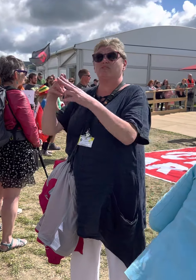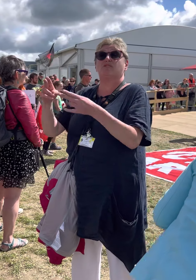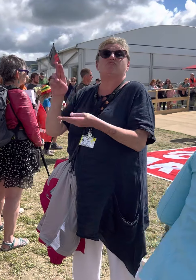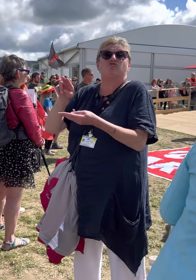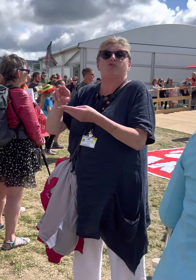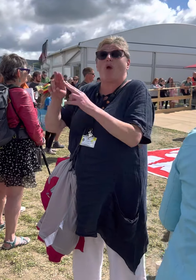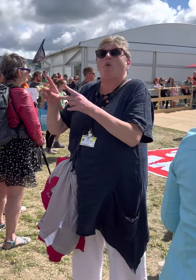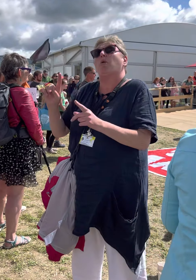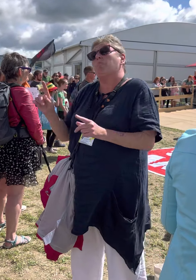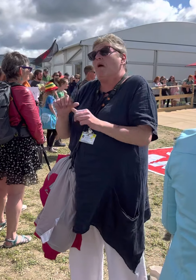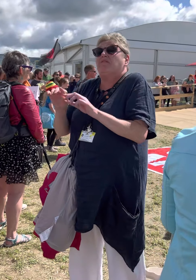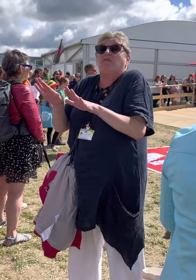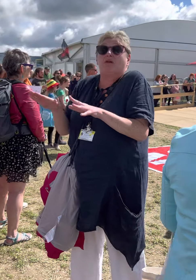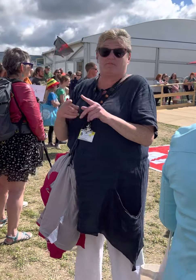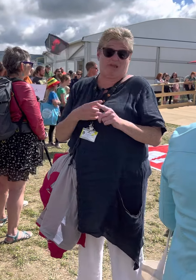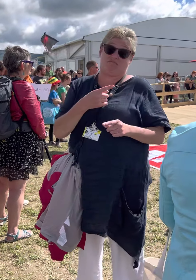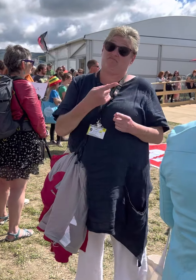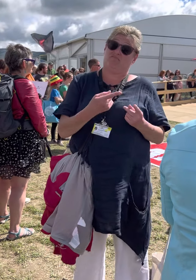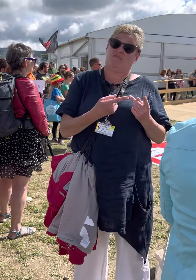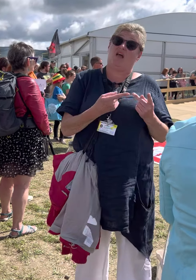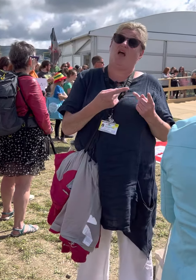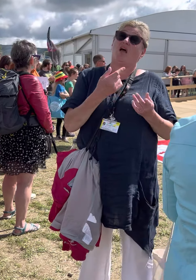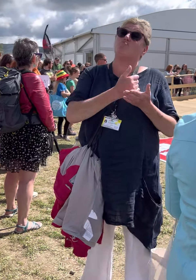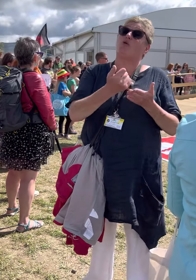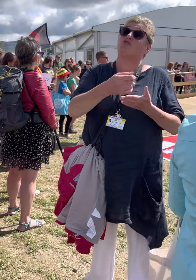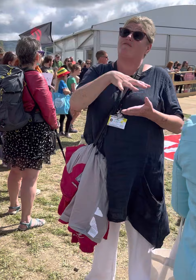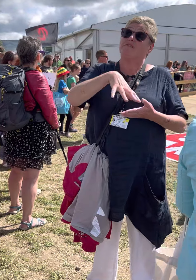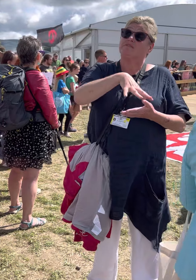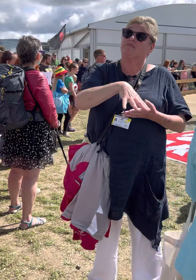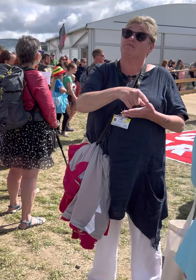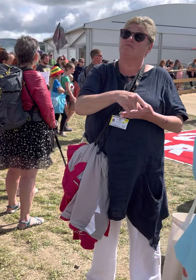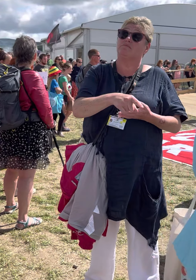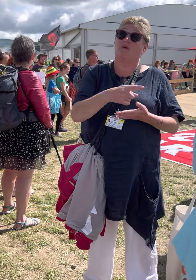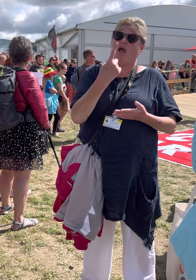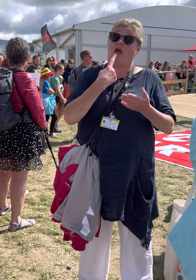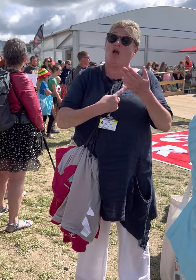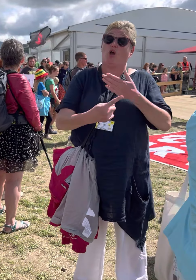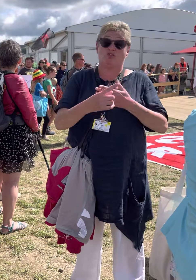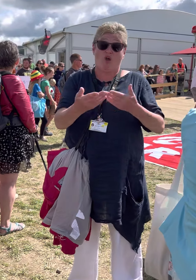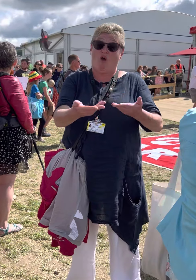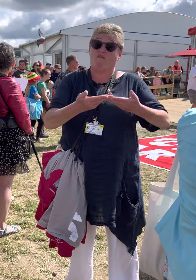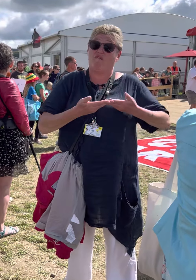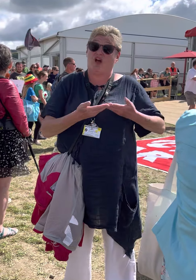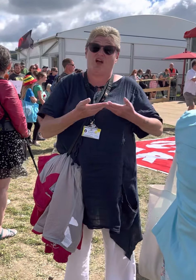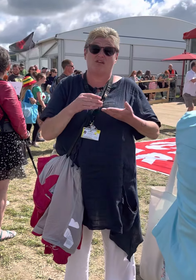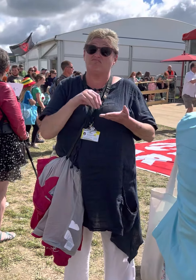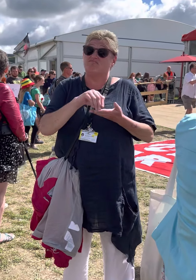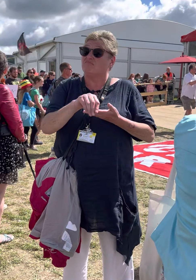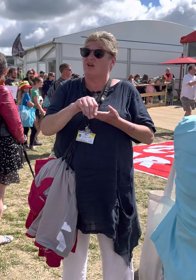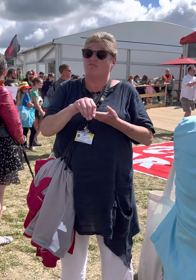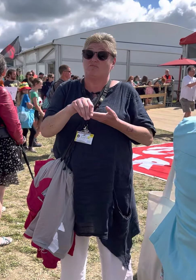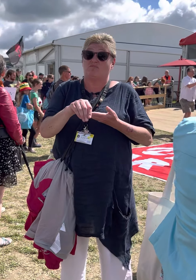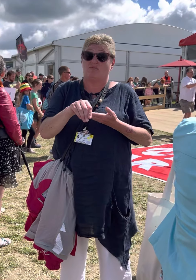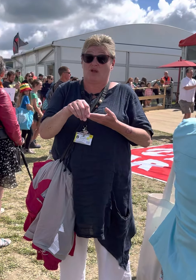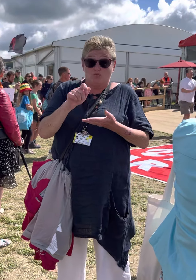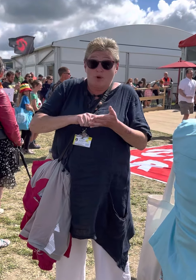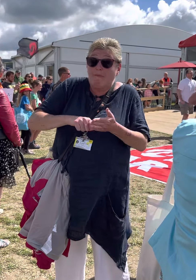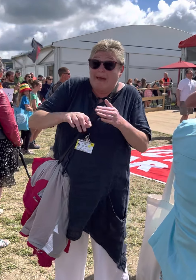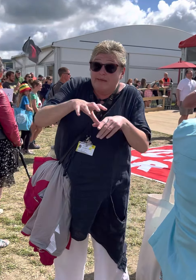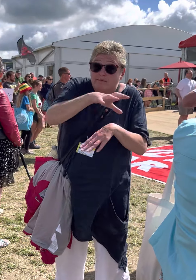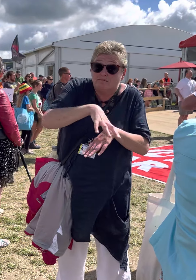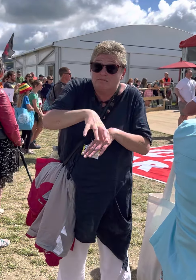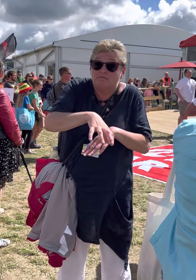byd. Ar safle y swyddfa post rwan, yr unig cynigion maen nhw wedi gael gan bobl sydd eisiau brynu'r